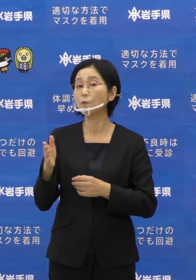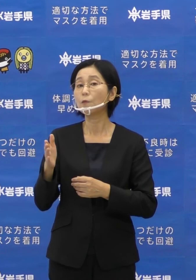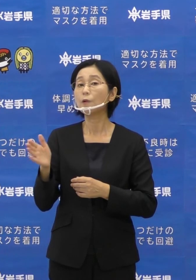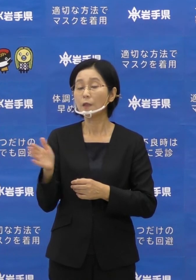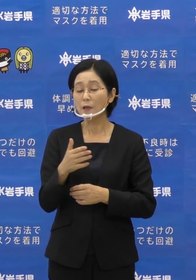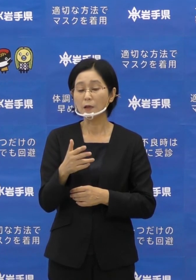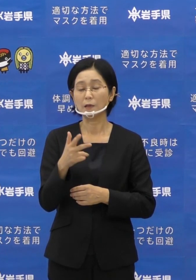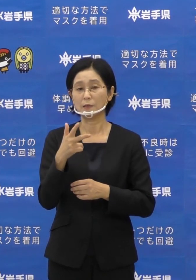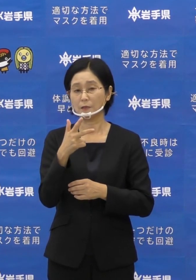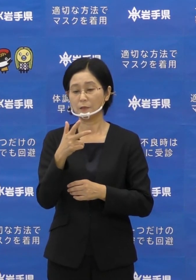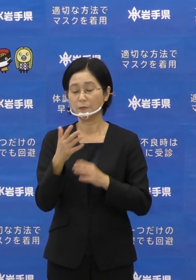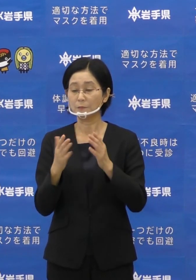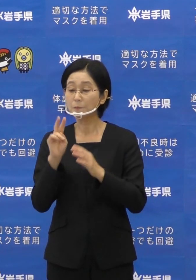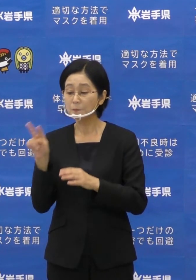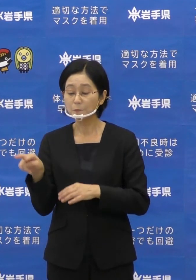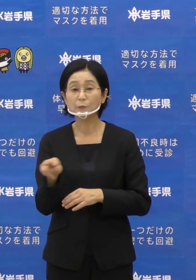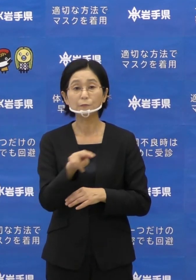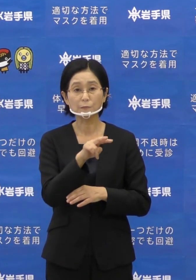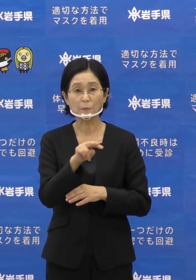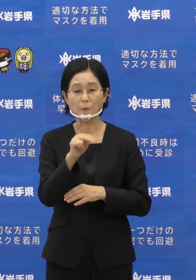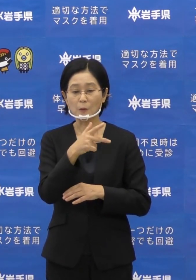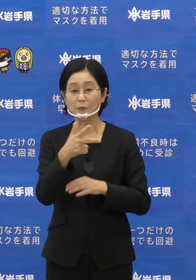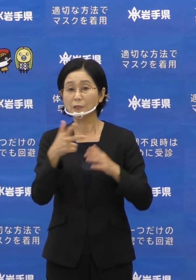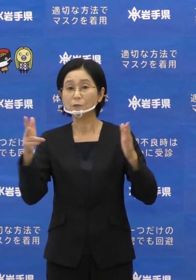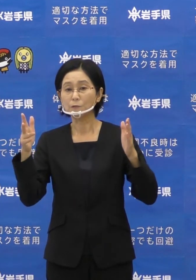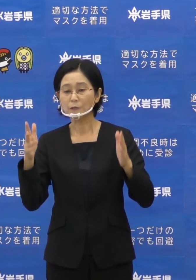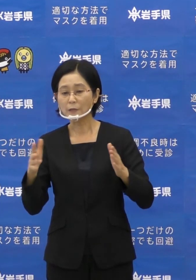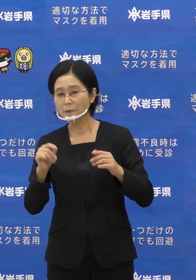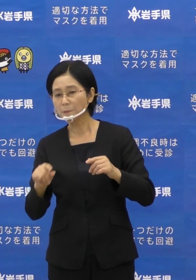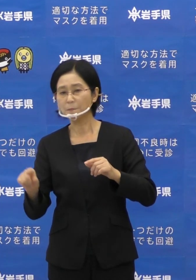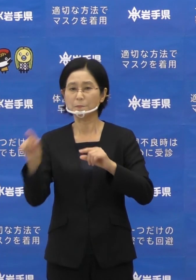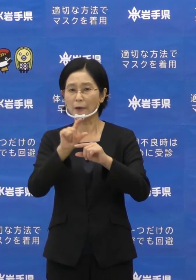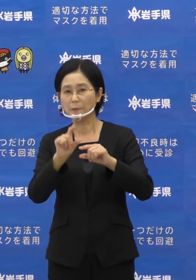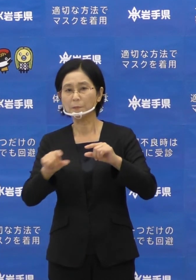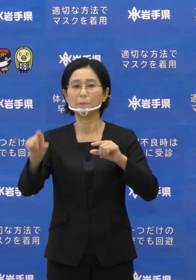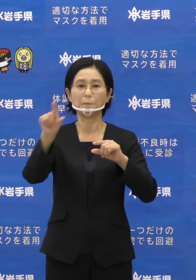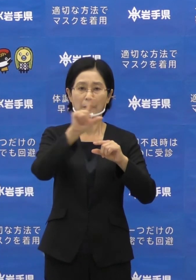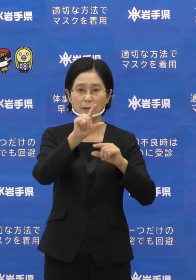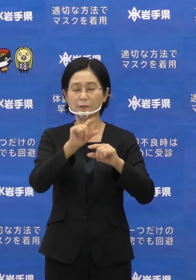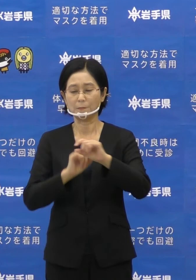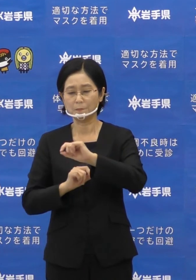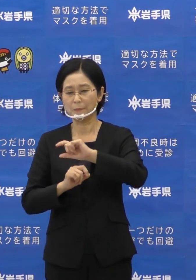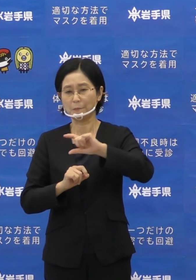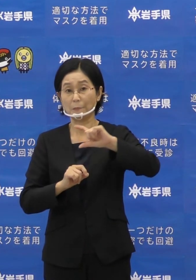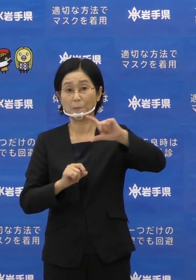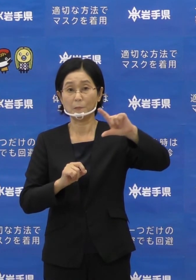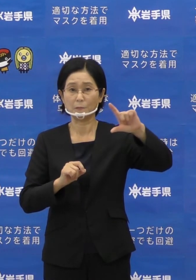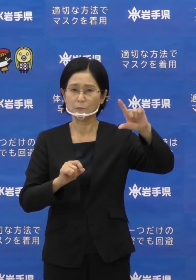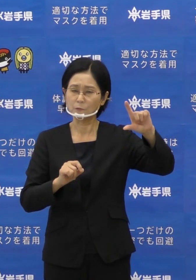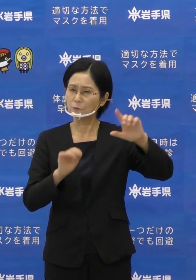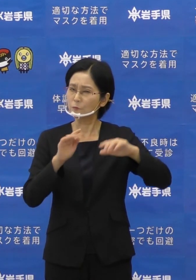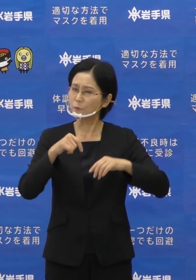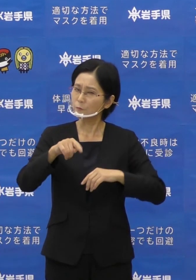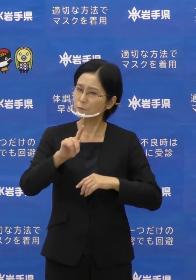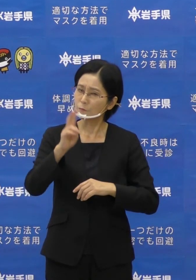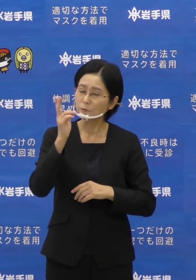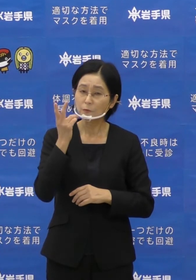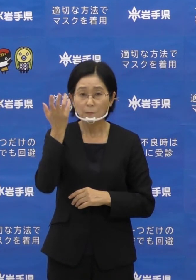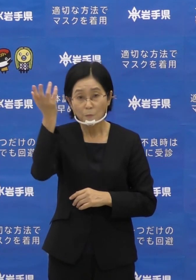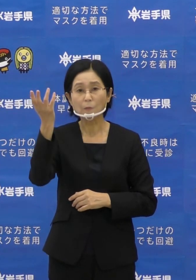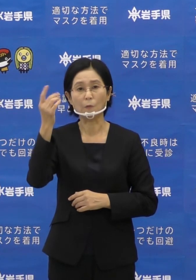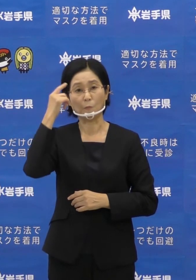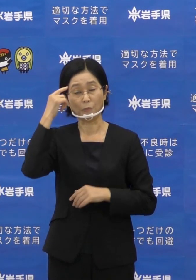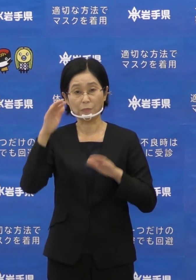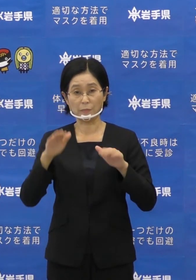2週間で倍ぐらいに増えるようなペースで、さらに岩手県も増えるだろうと考えていたん